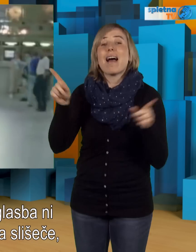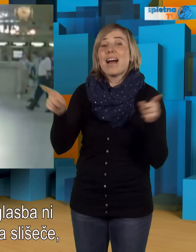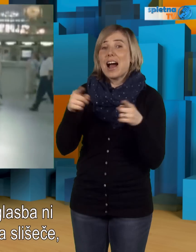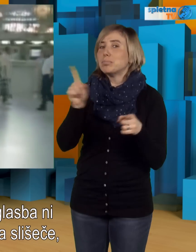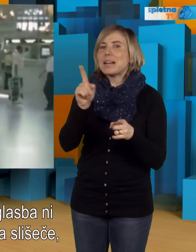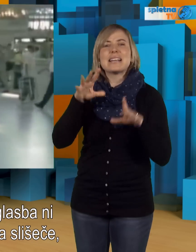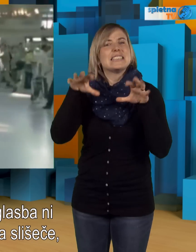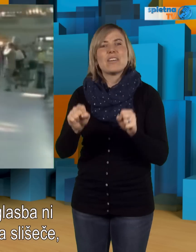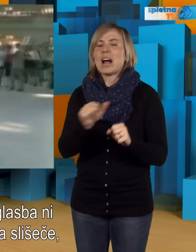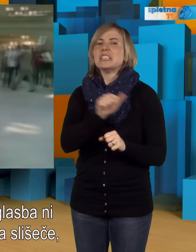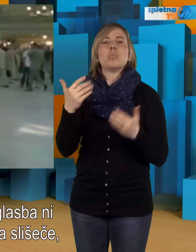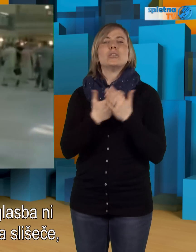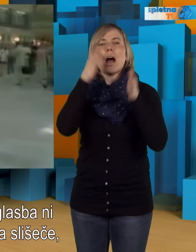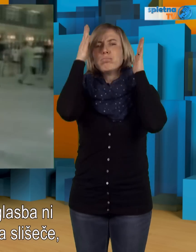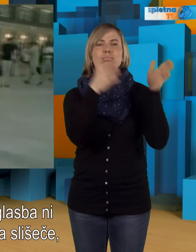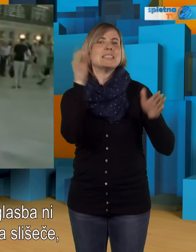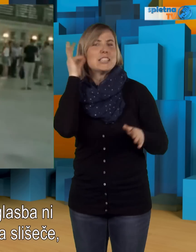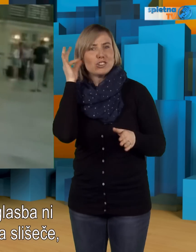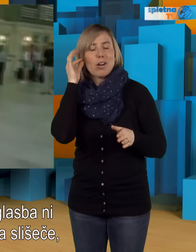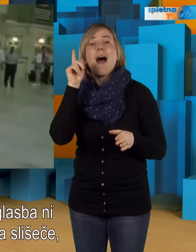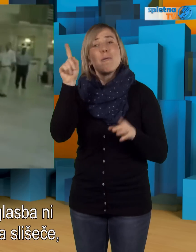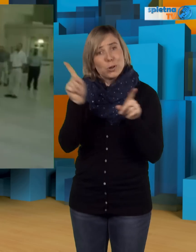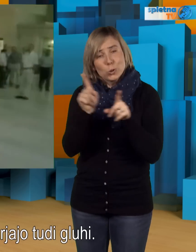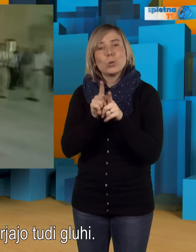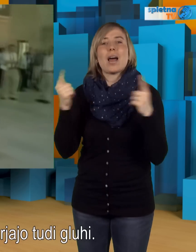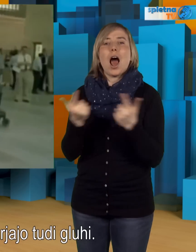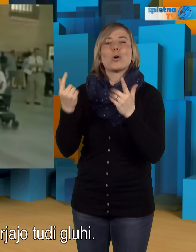Dokazuje, da glasba ni rezervirana le za slišeče, ampak jo lahko